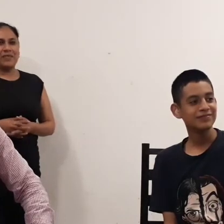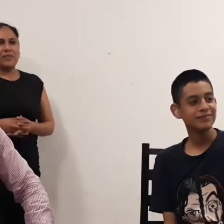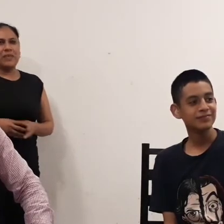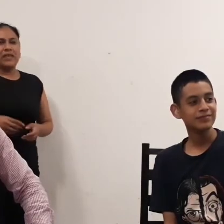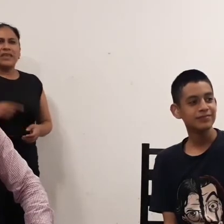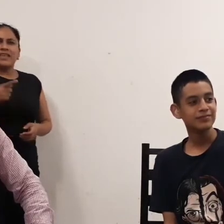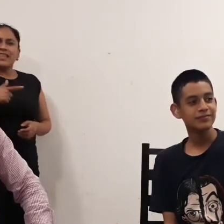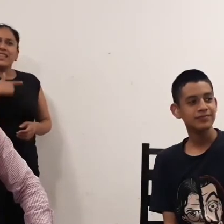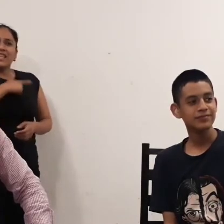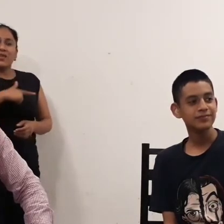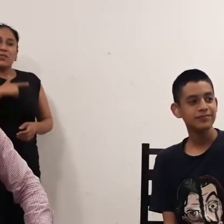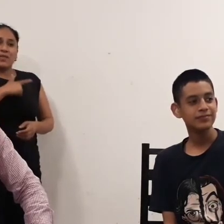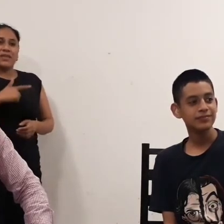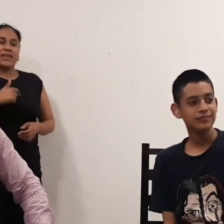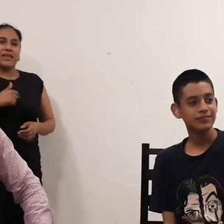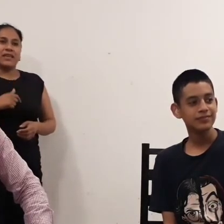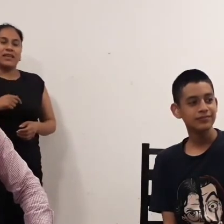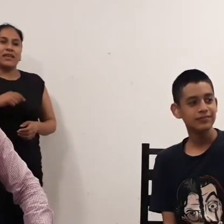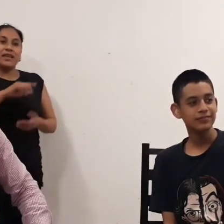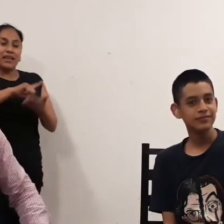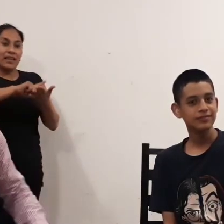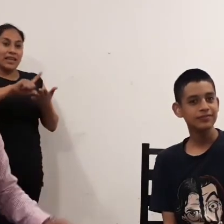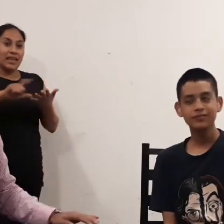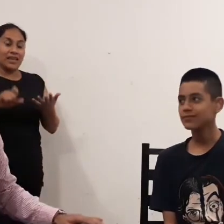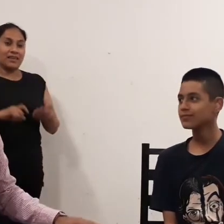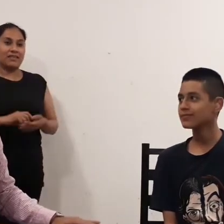¿Te gusta leer?